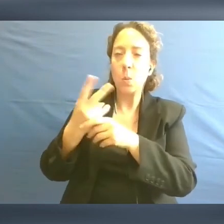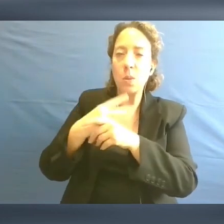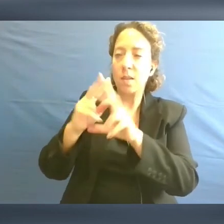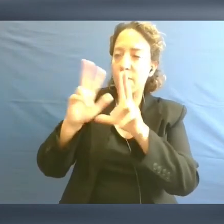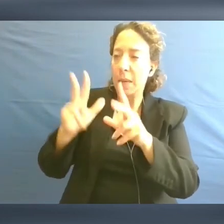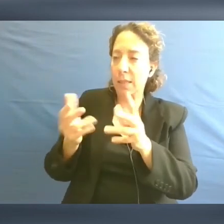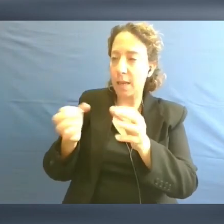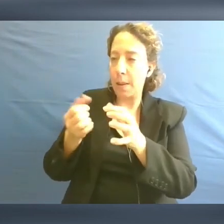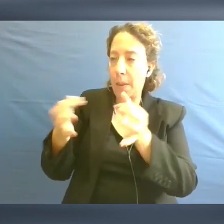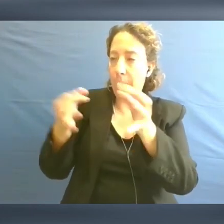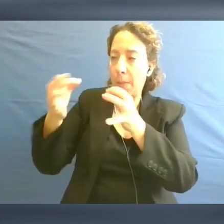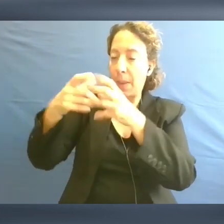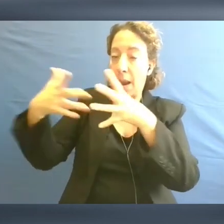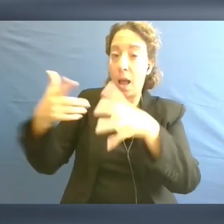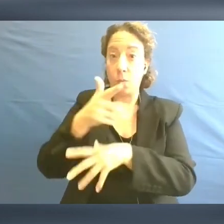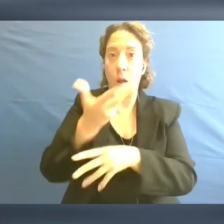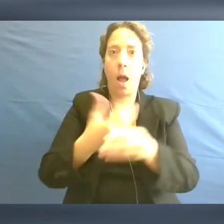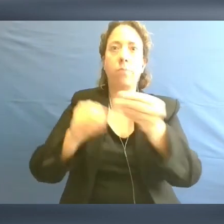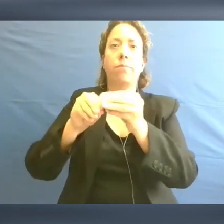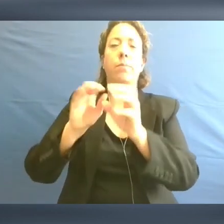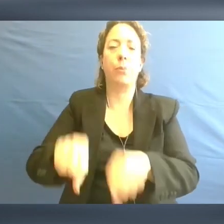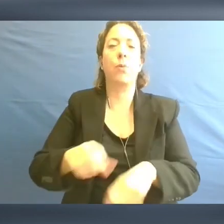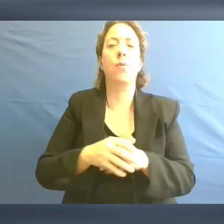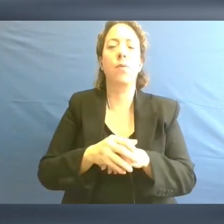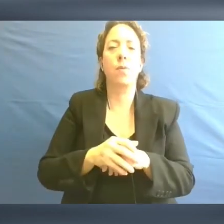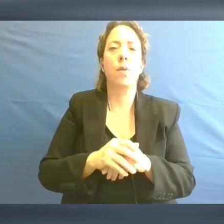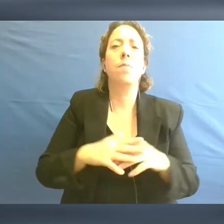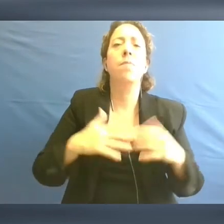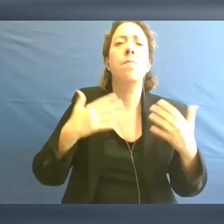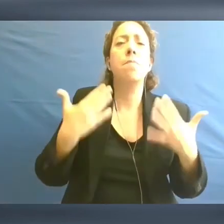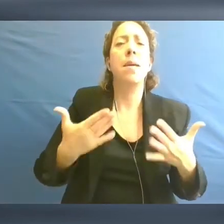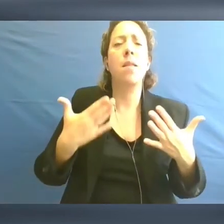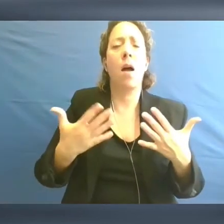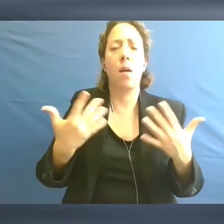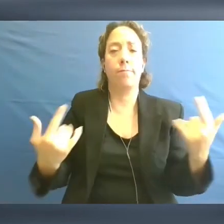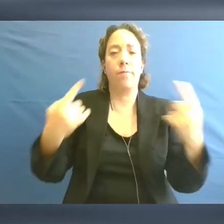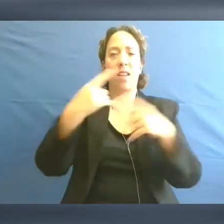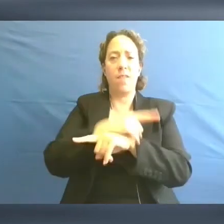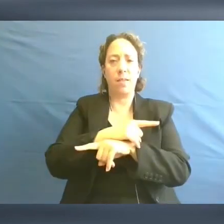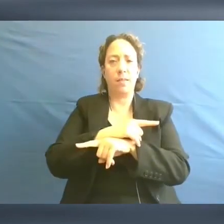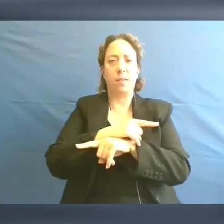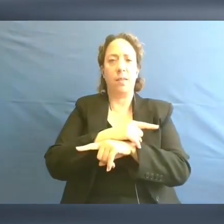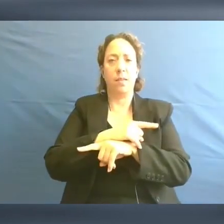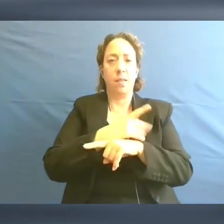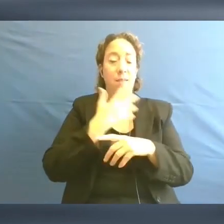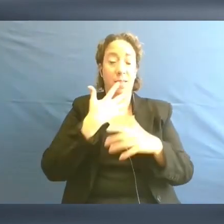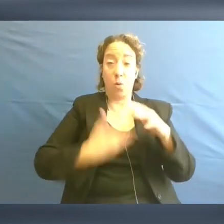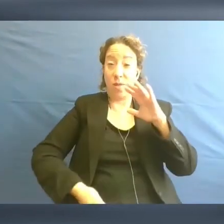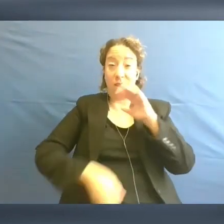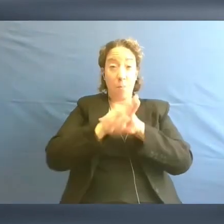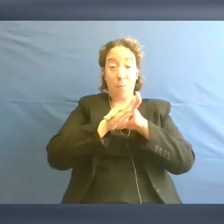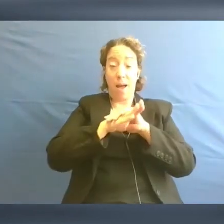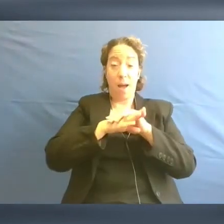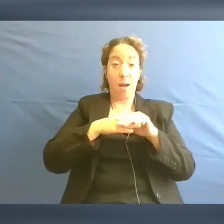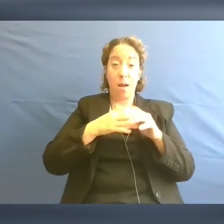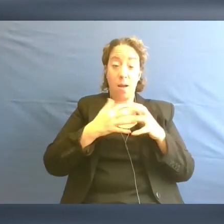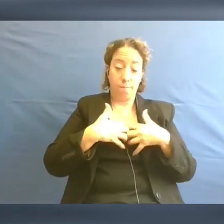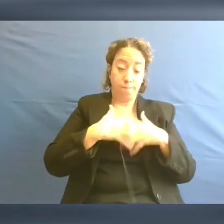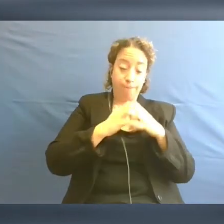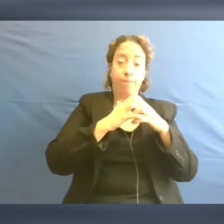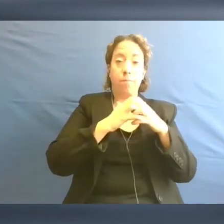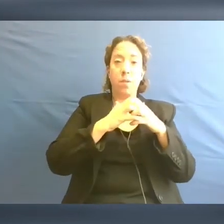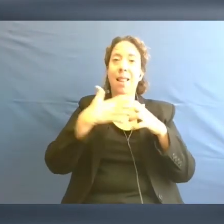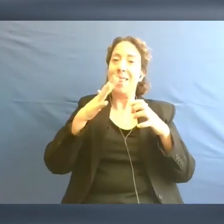développés. On essaye aujourd'hui plutôt de se poser la question inverse. Comment intégrer dès la conception des systèmes, en étant beaucoup